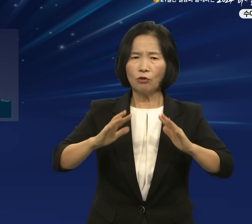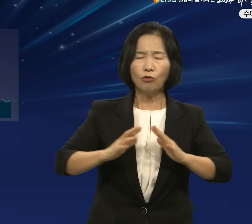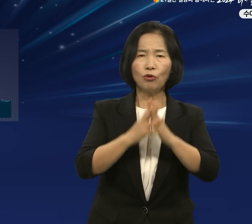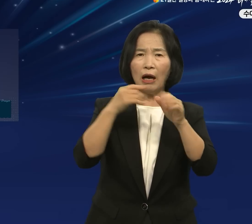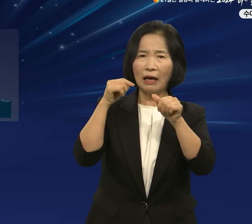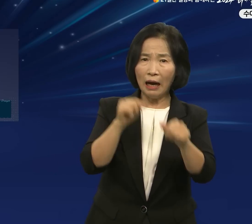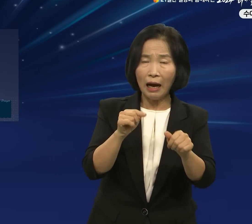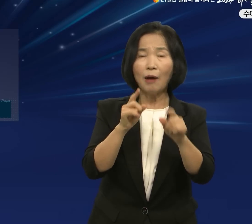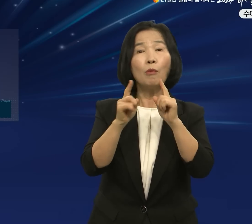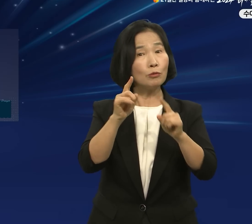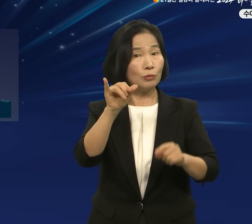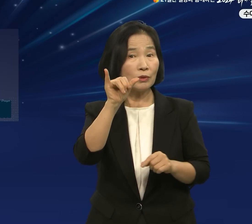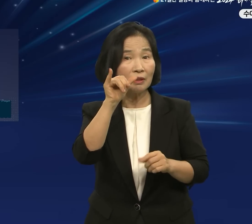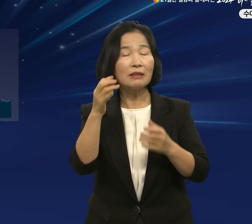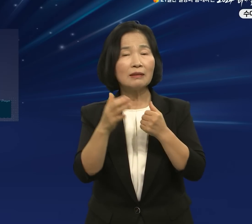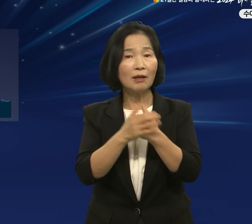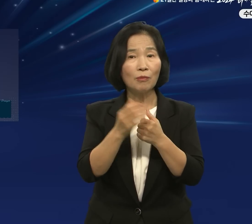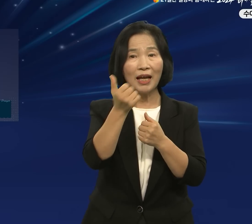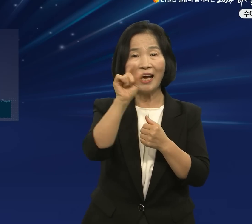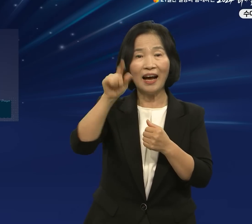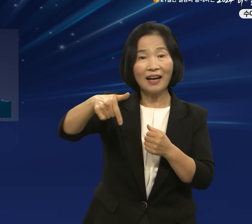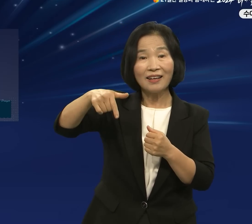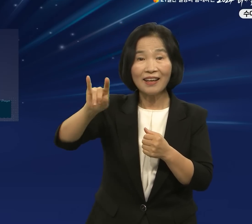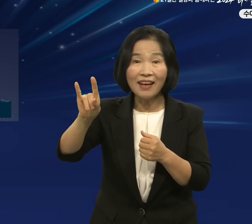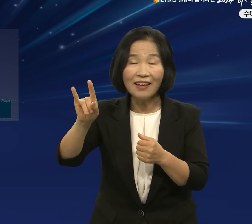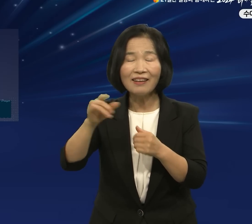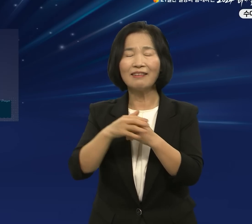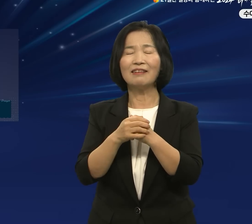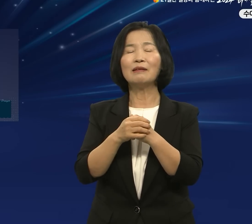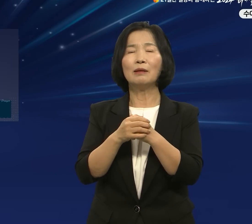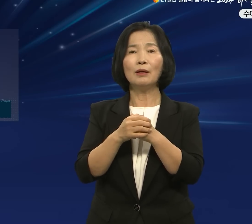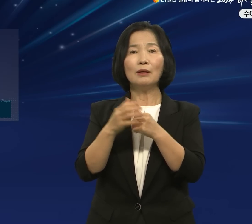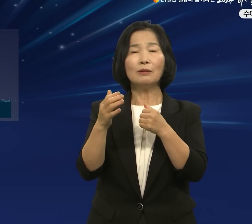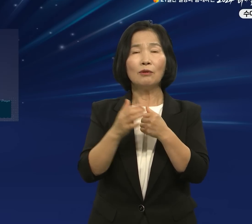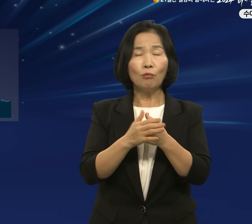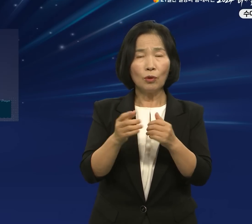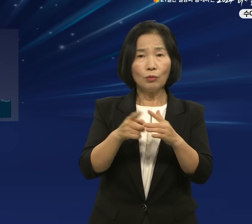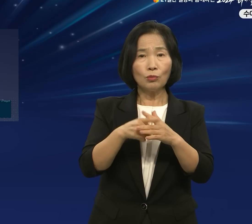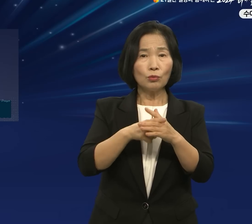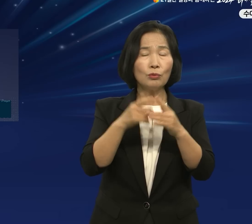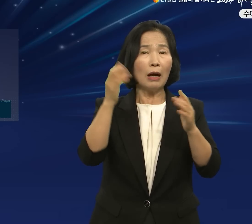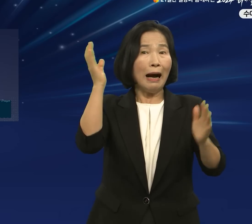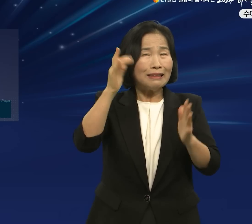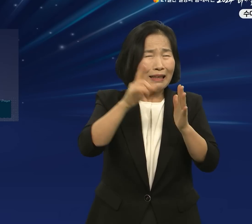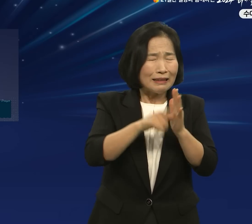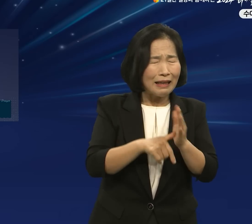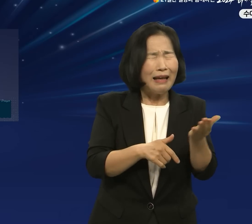초등학교 이후에 산에 가서 나무를 하게 될 줄은